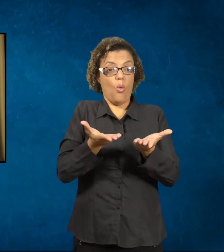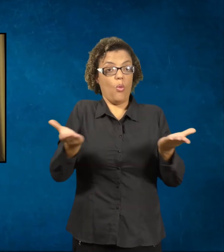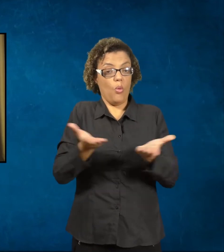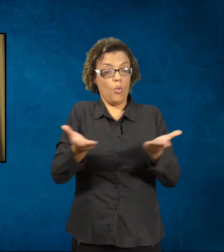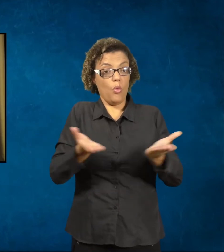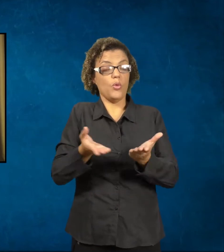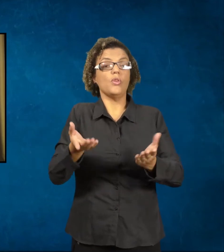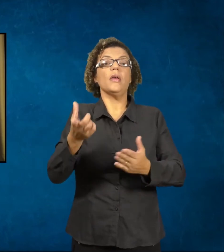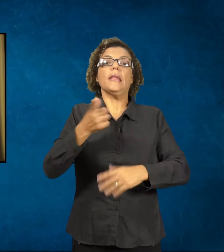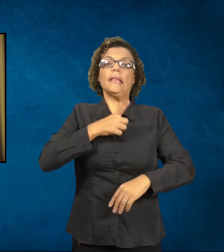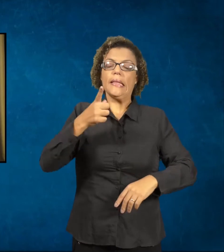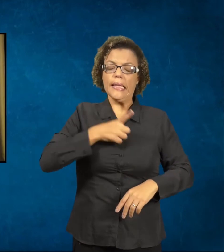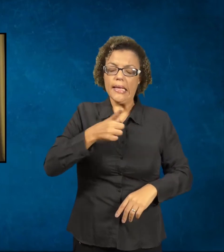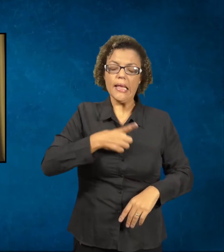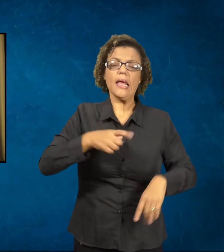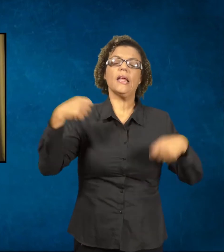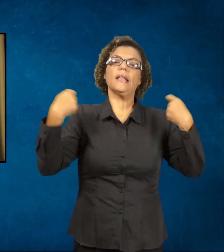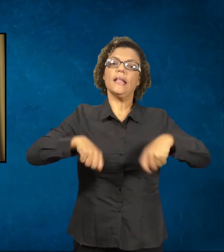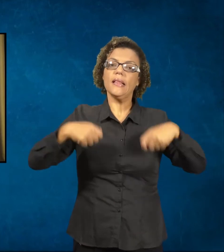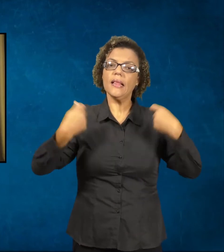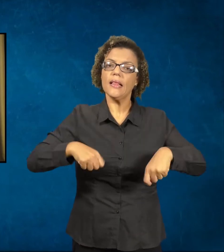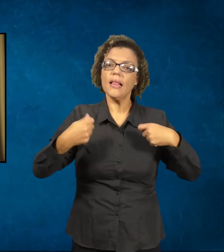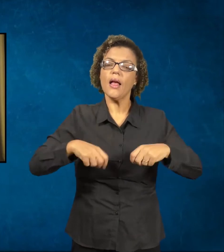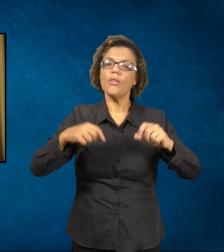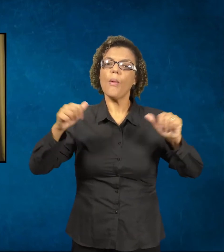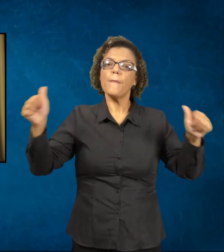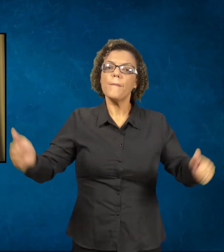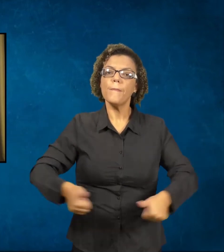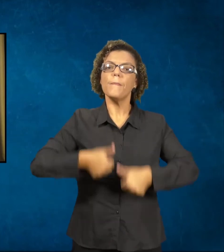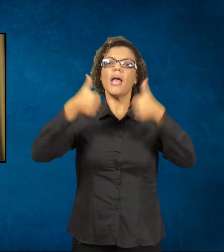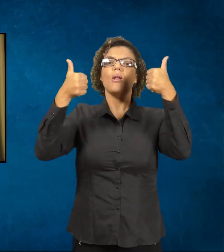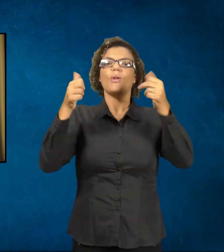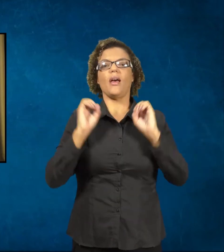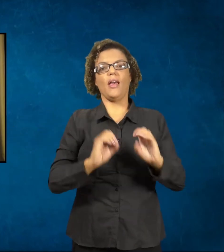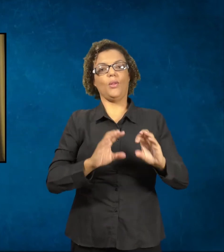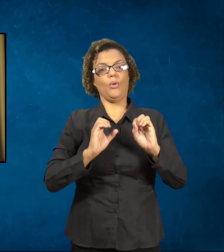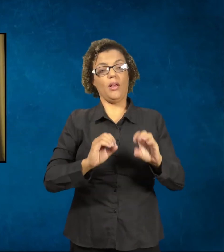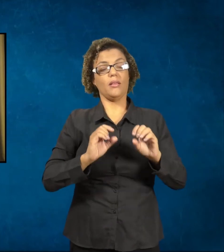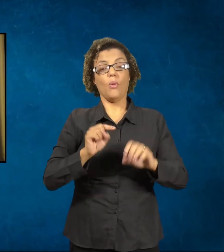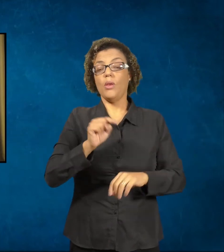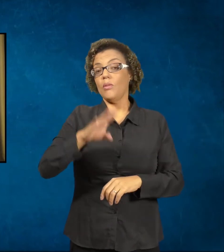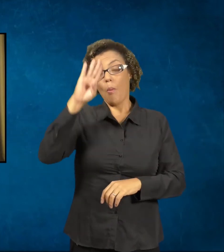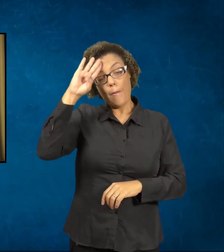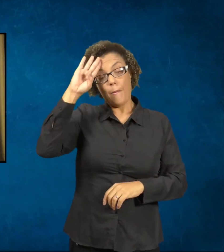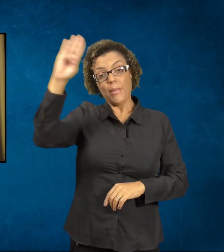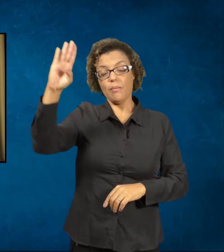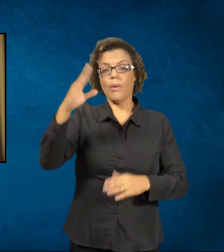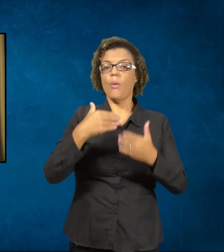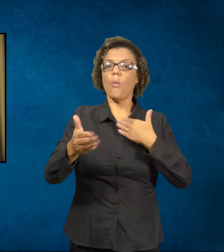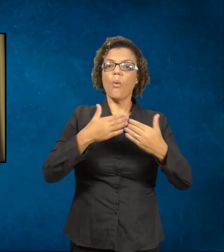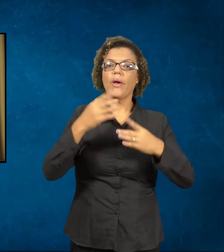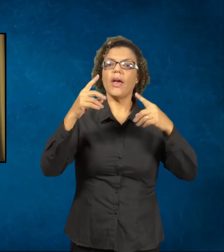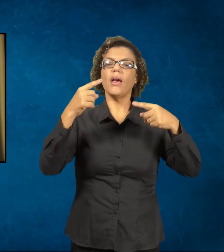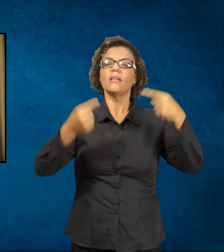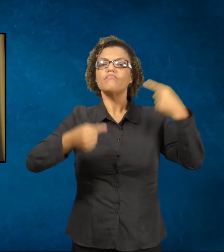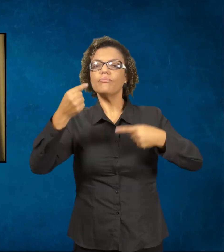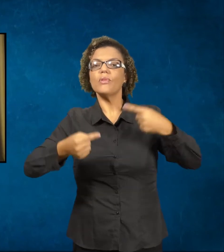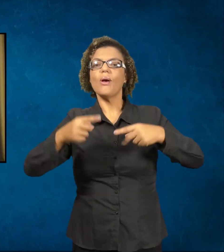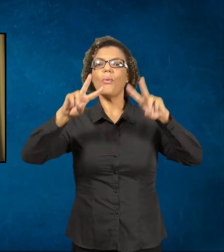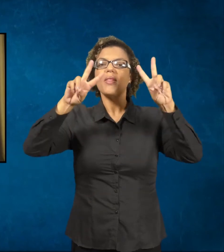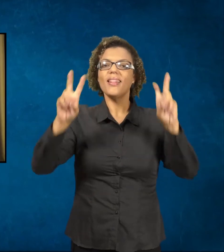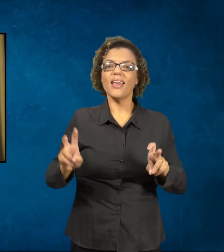Existe a necessidade de uma educação melhor, e isso é um elemento fundamental que está por trás de qualquer discussão sobre os problemas do